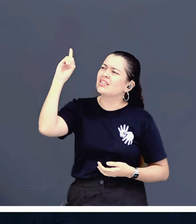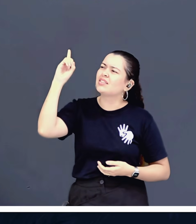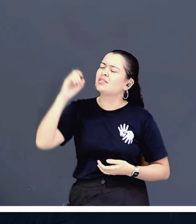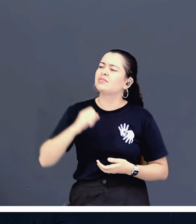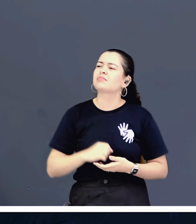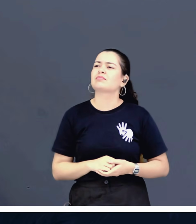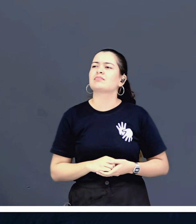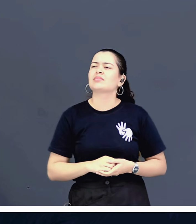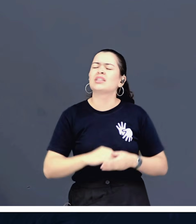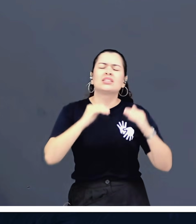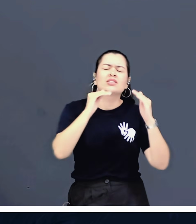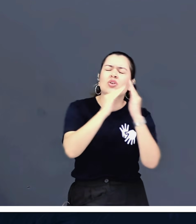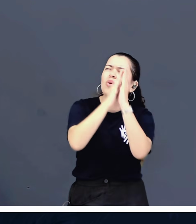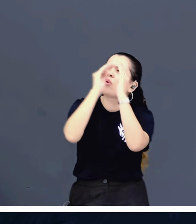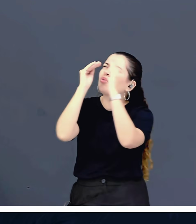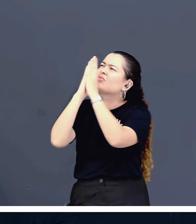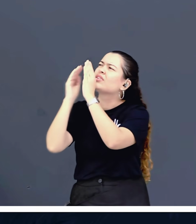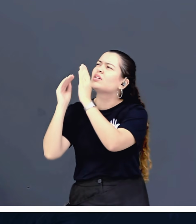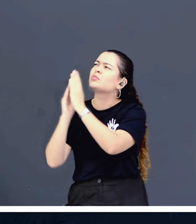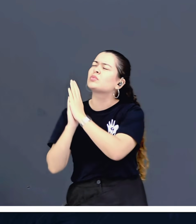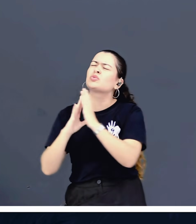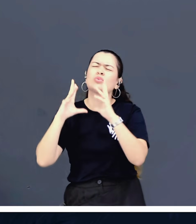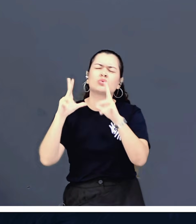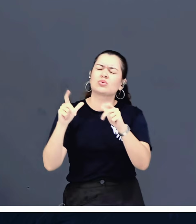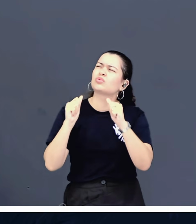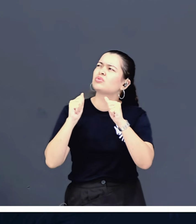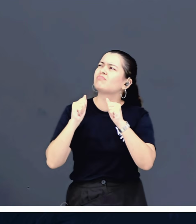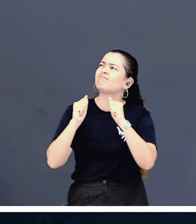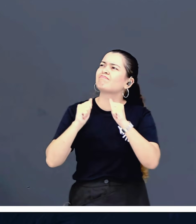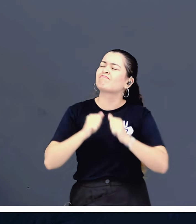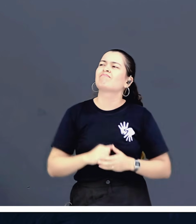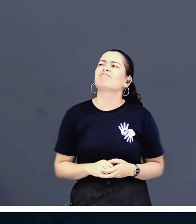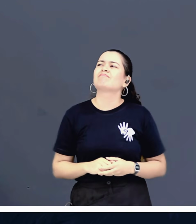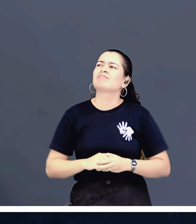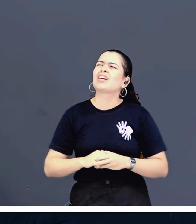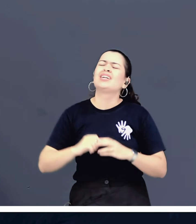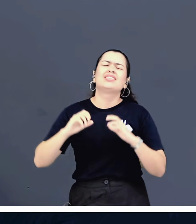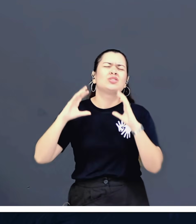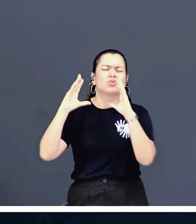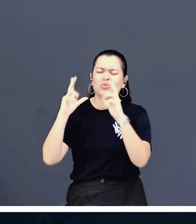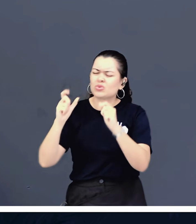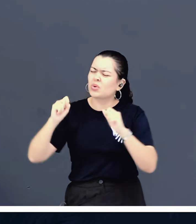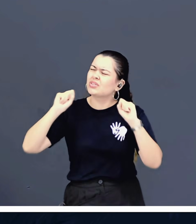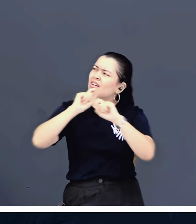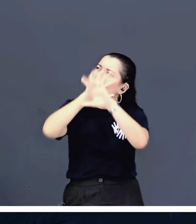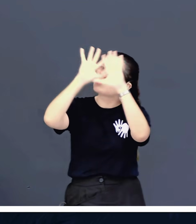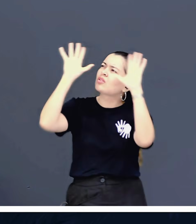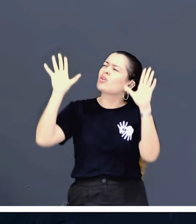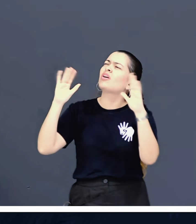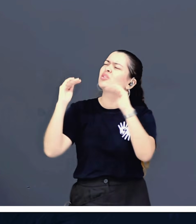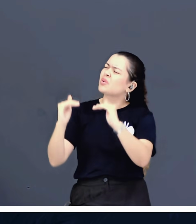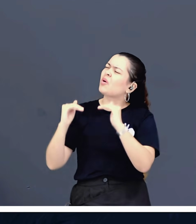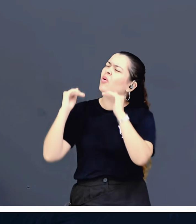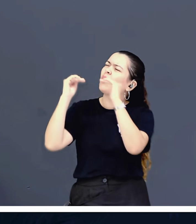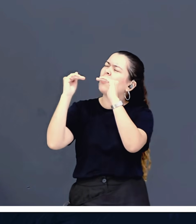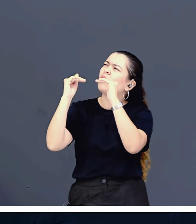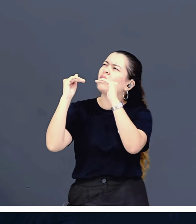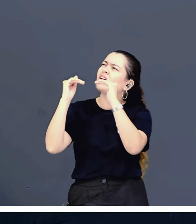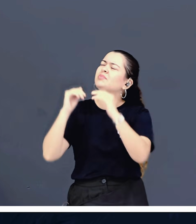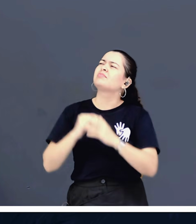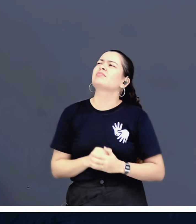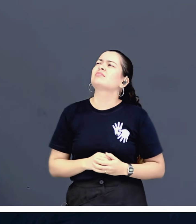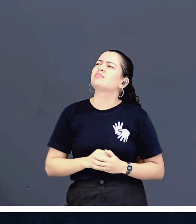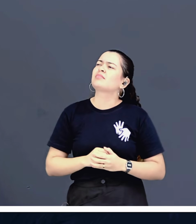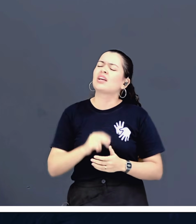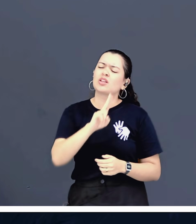Deus, nós te louvamos por tudo. Toda a glória, toda a honra sejam dadas a ti. Em nome